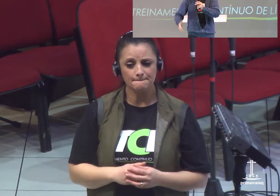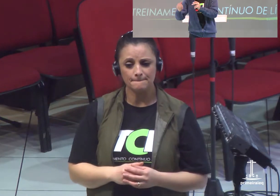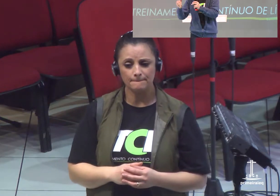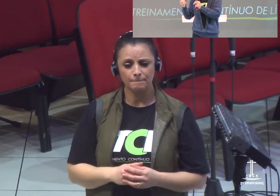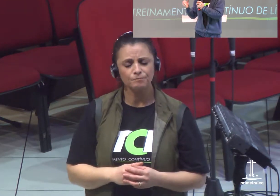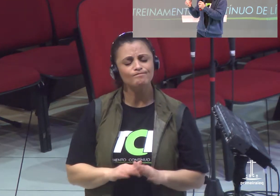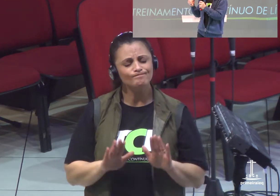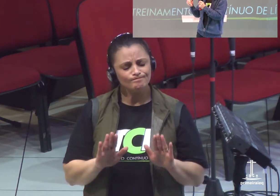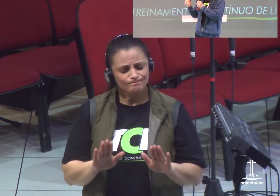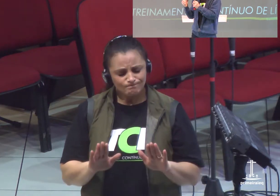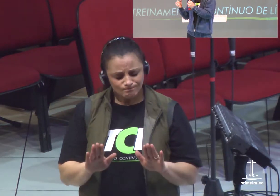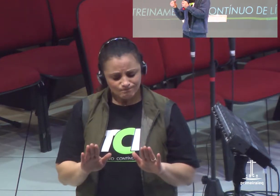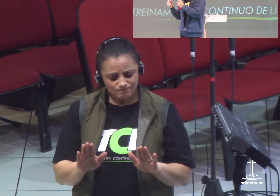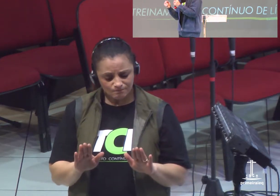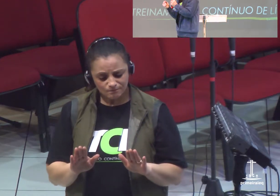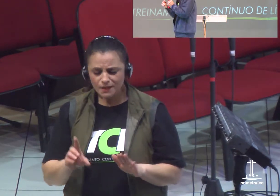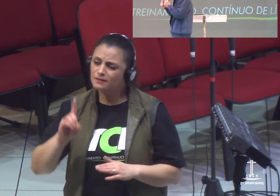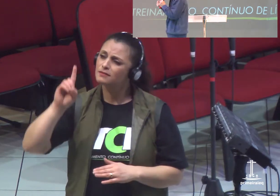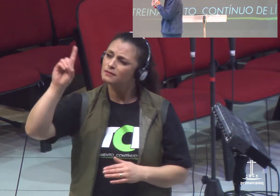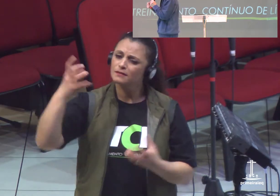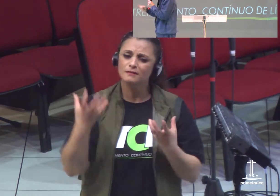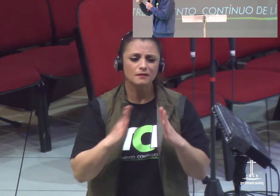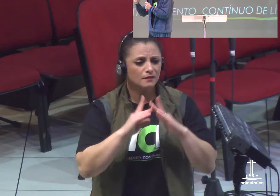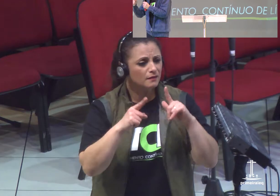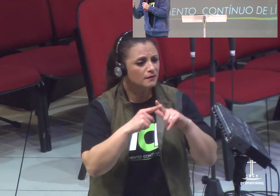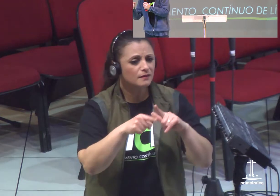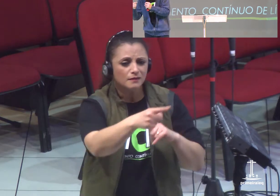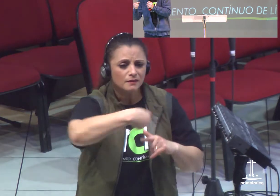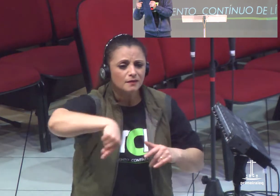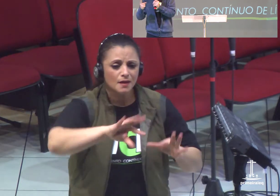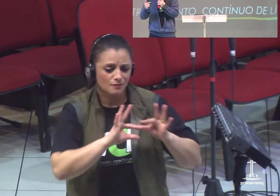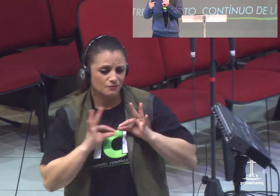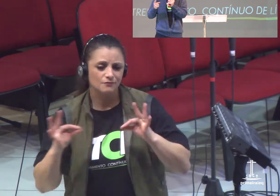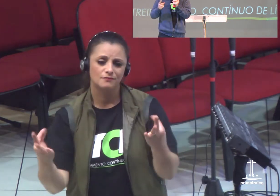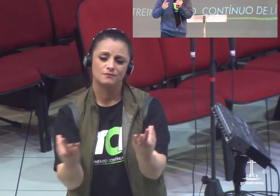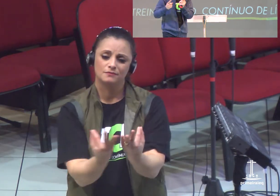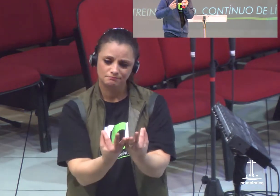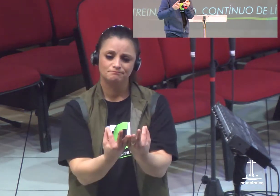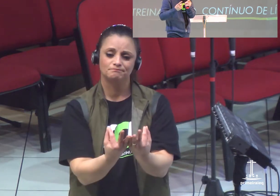Mas sabe o que Deus quer que a igreja seja? Uma família.